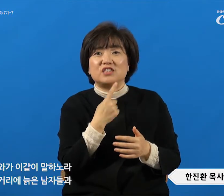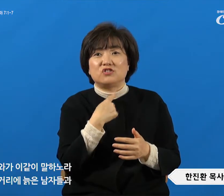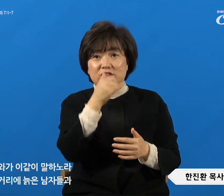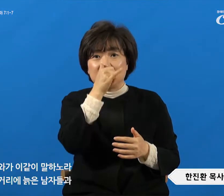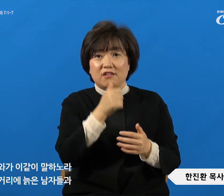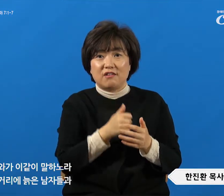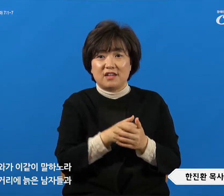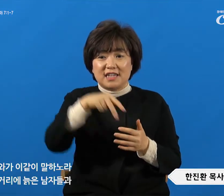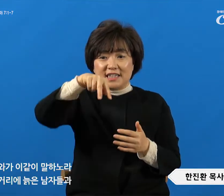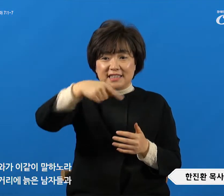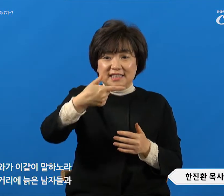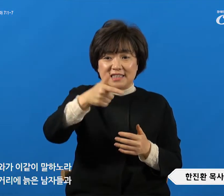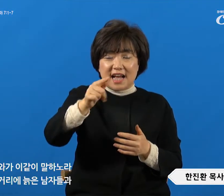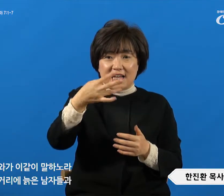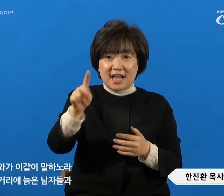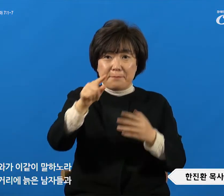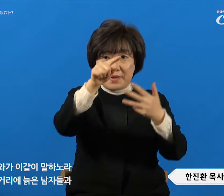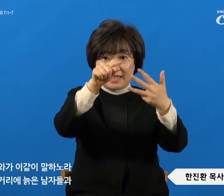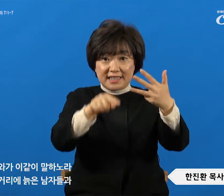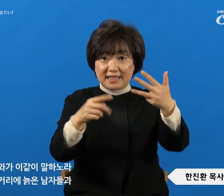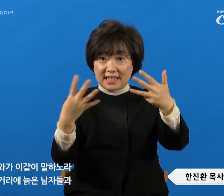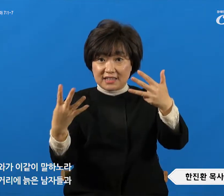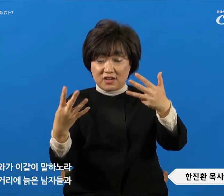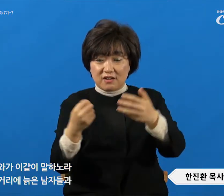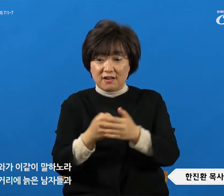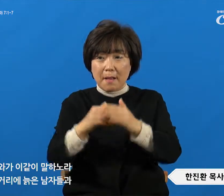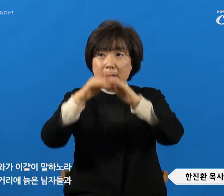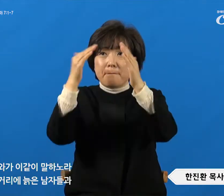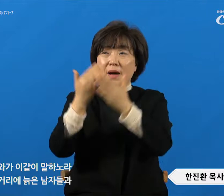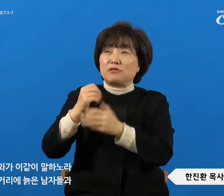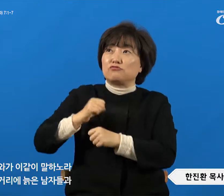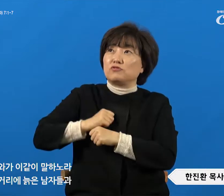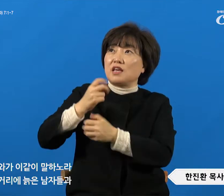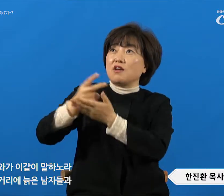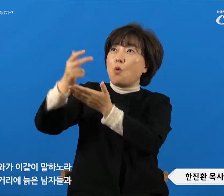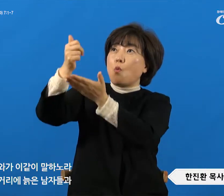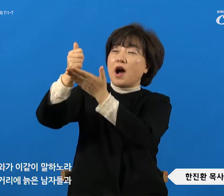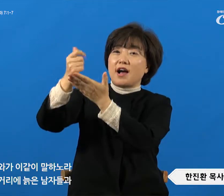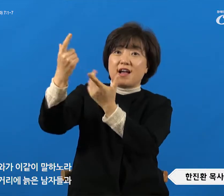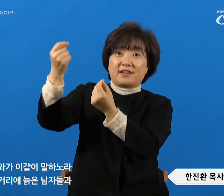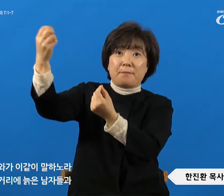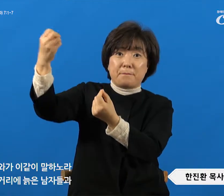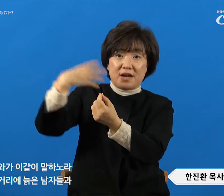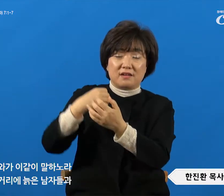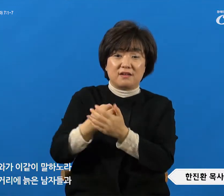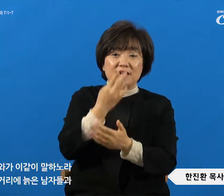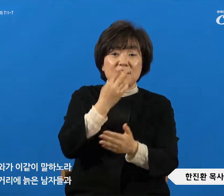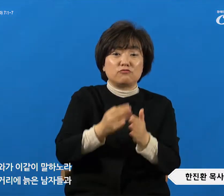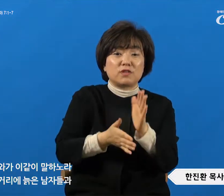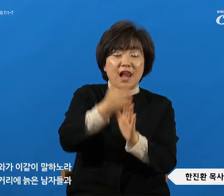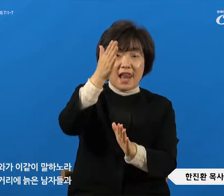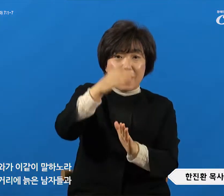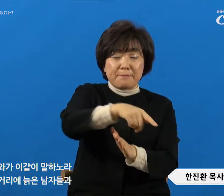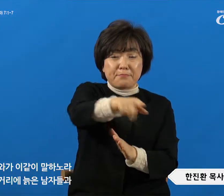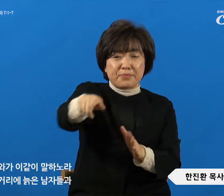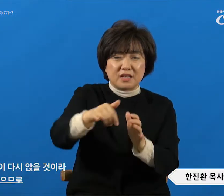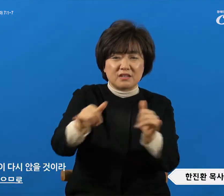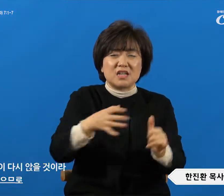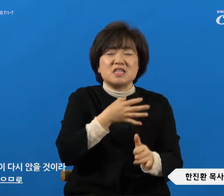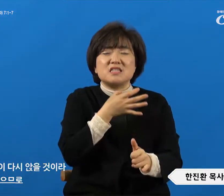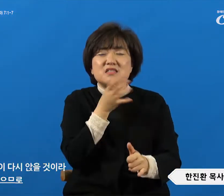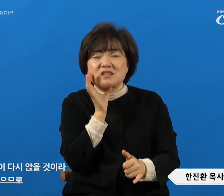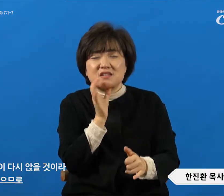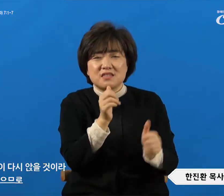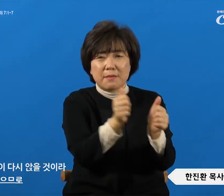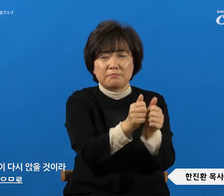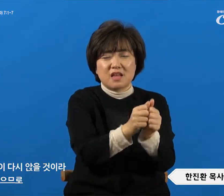적이 있습니다. 스가랴 8장 4절부터 보면 만군의 여호와가 이같이 말하노라. 예루살렘 길거리에 늙은